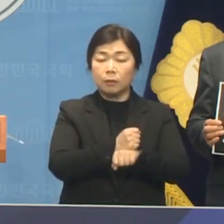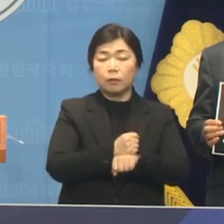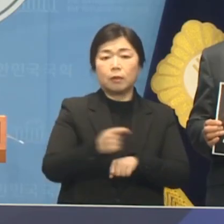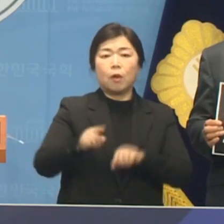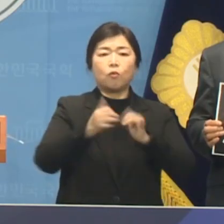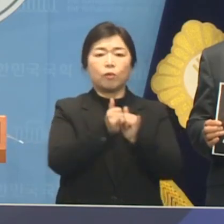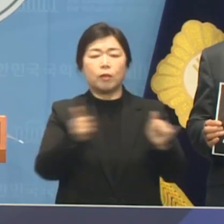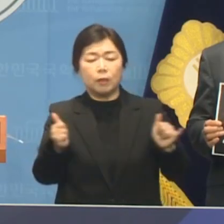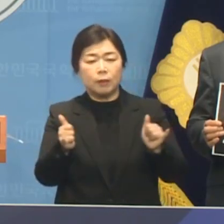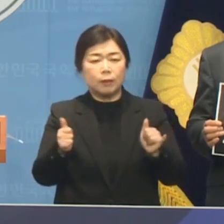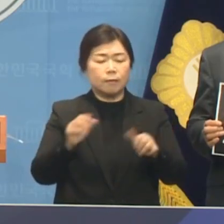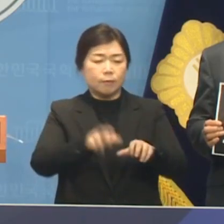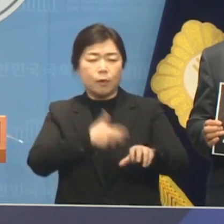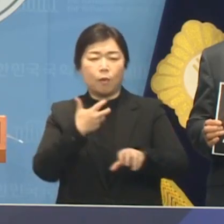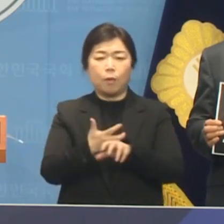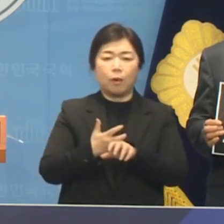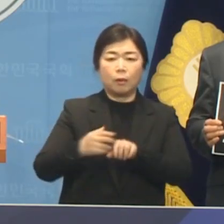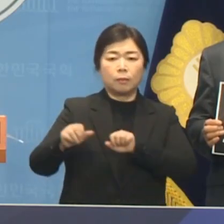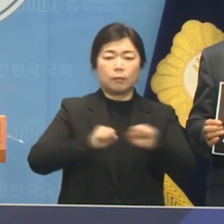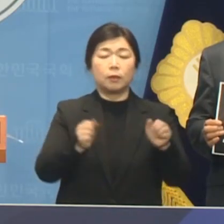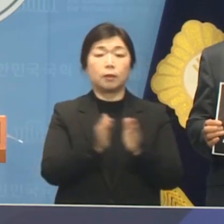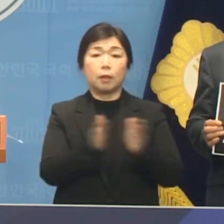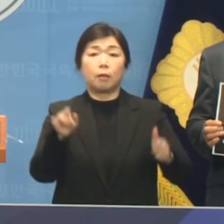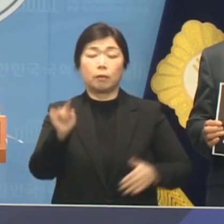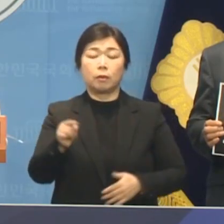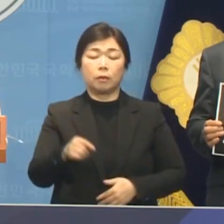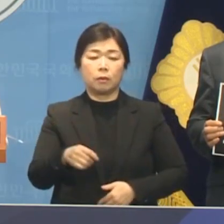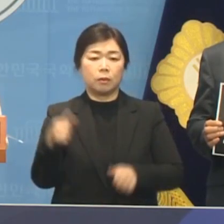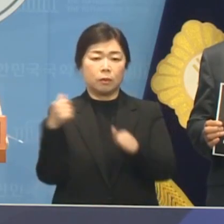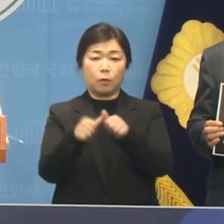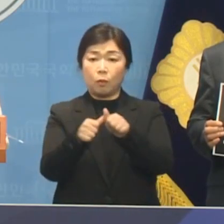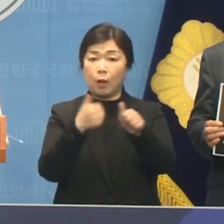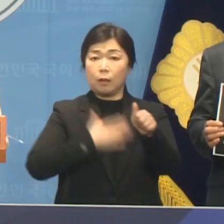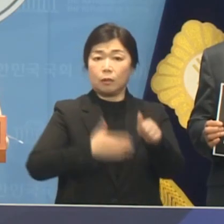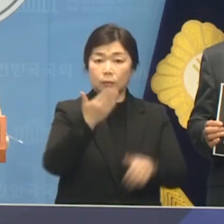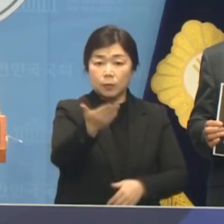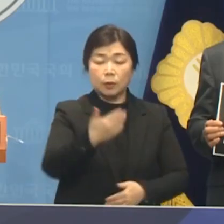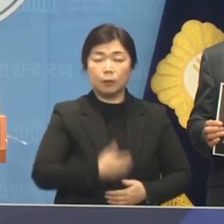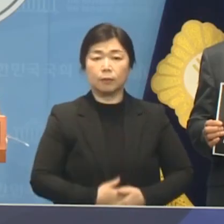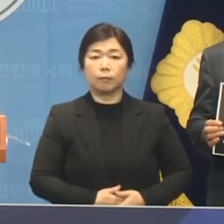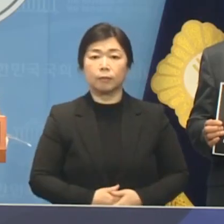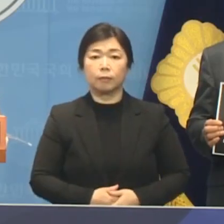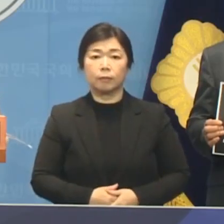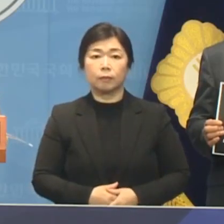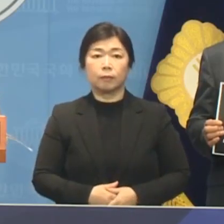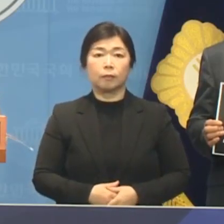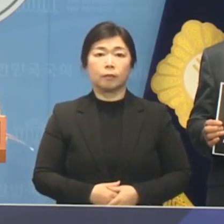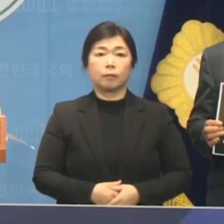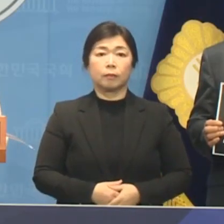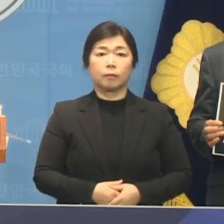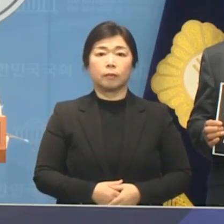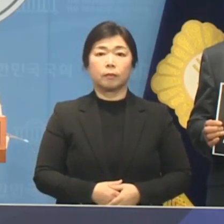거대한 국민혁명이 일어날 것임을 엄중히 경고한다.